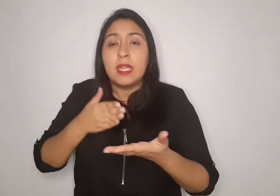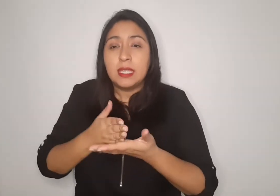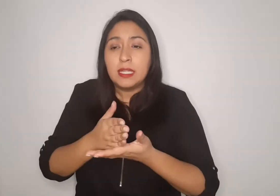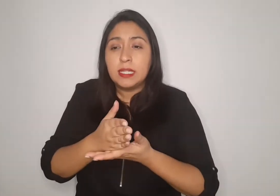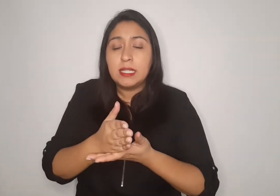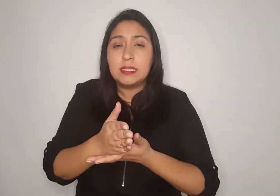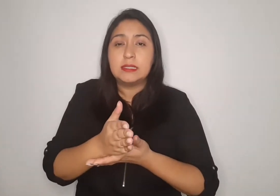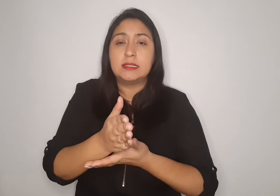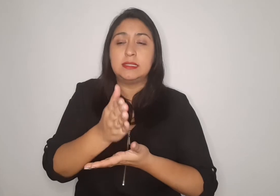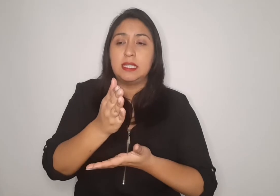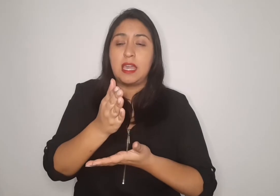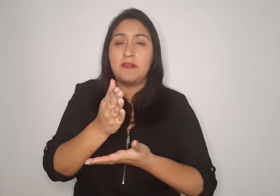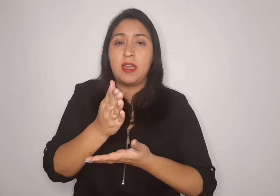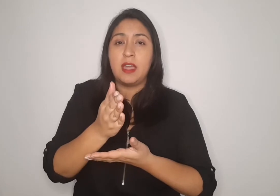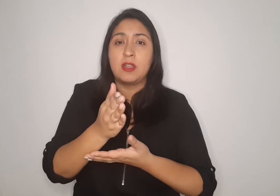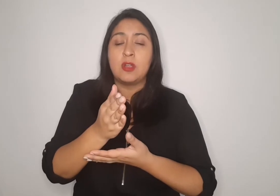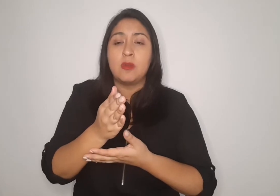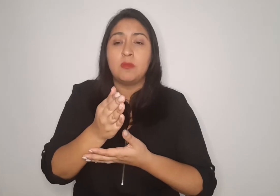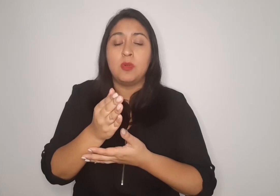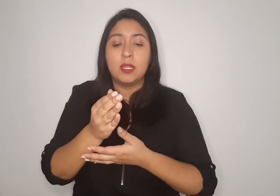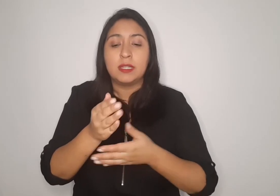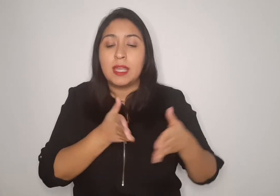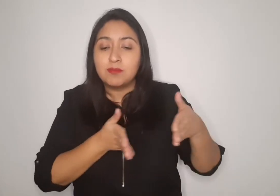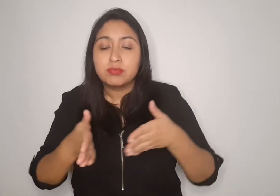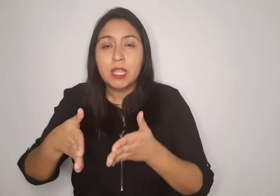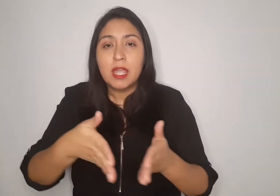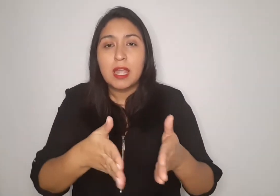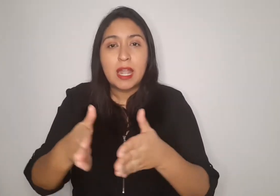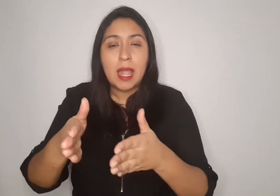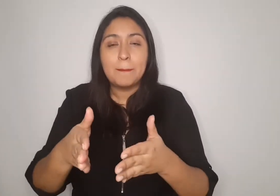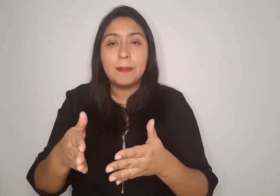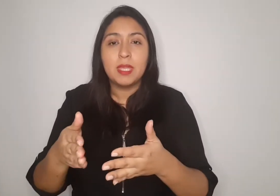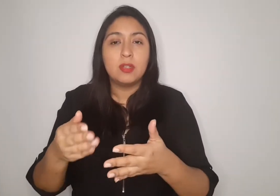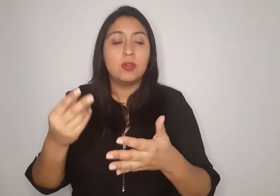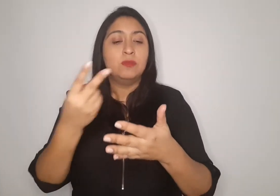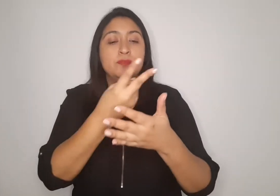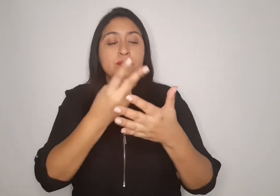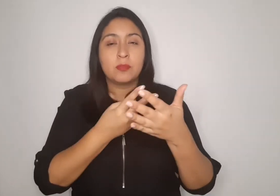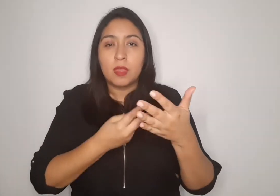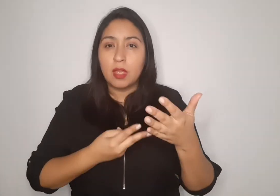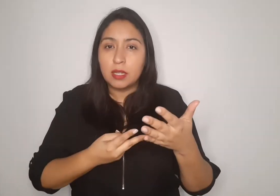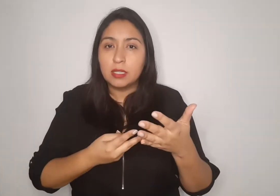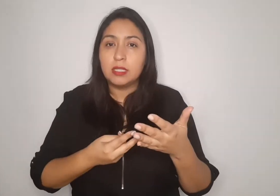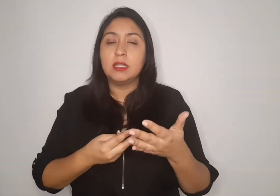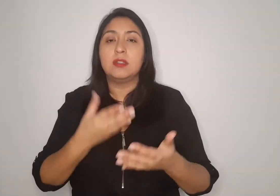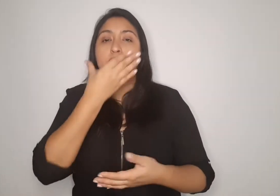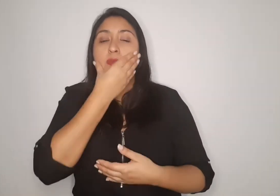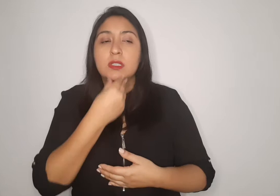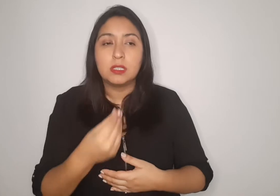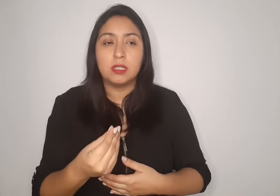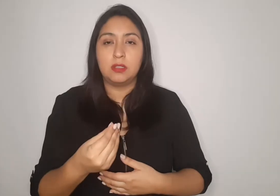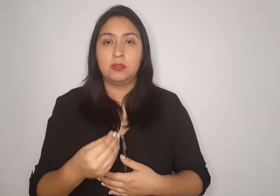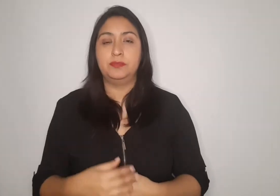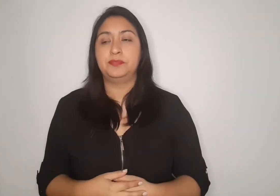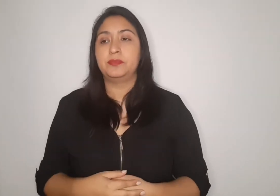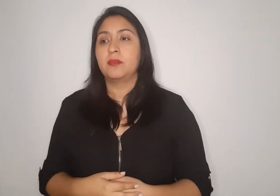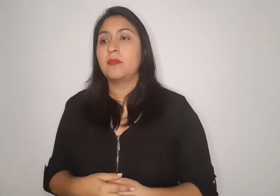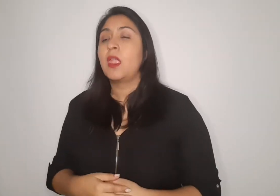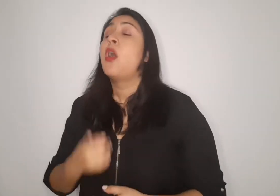este punto de vista plástico o estético. Perfecto, qué interesante entonces ya en esa primera exposición había